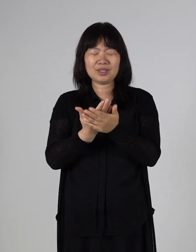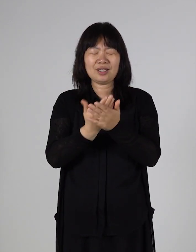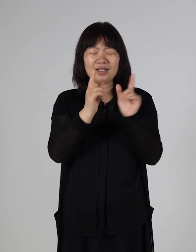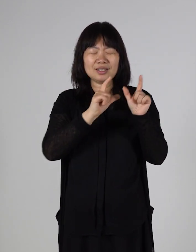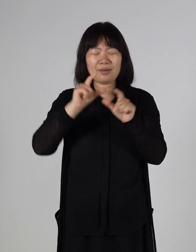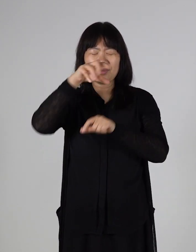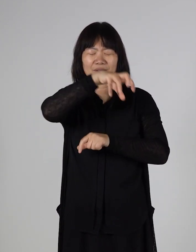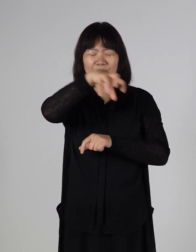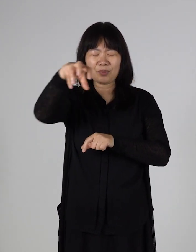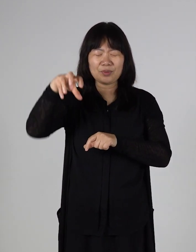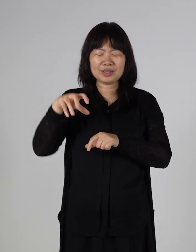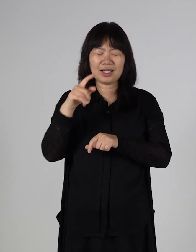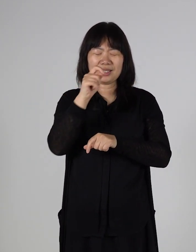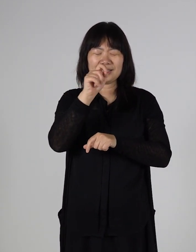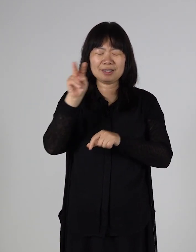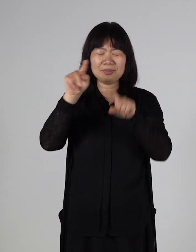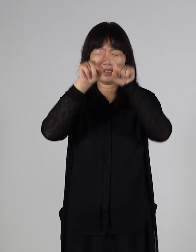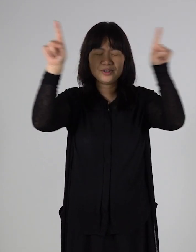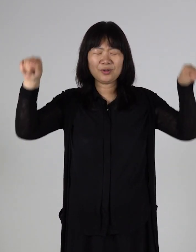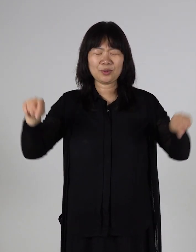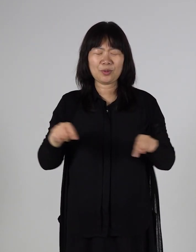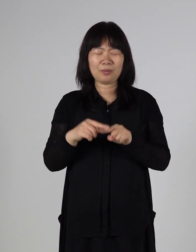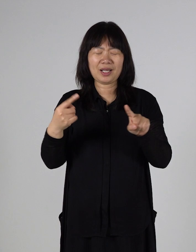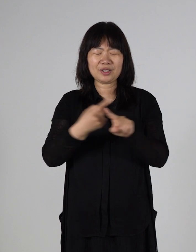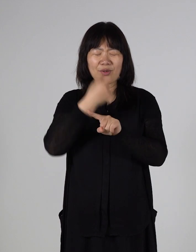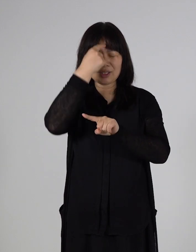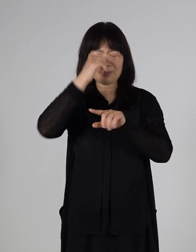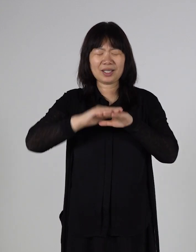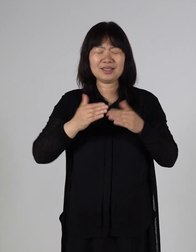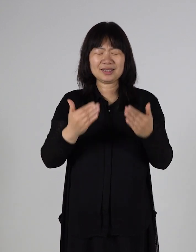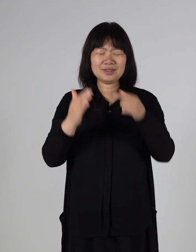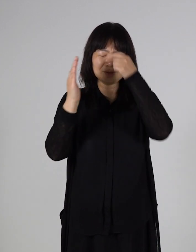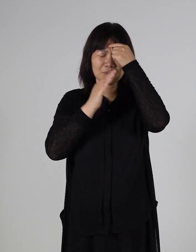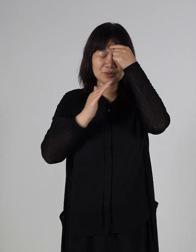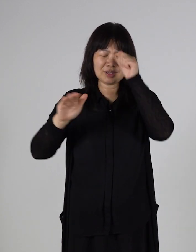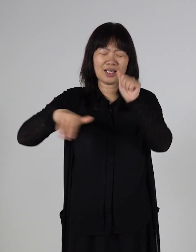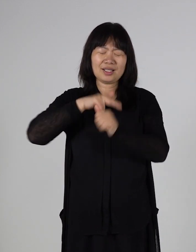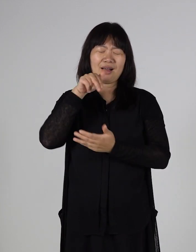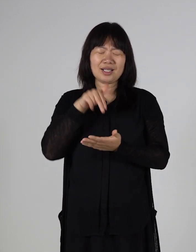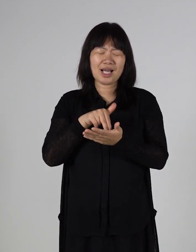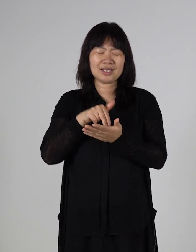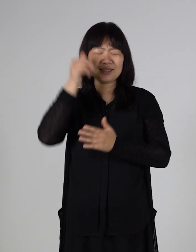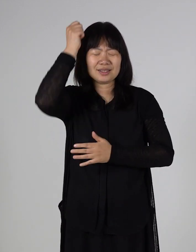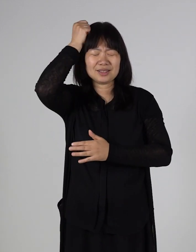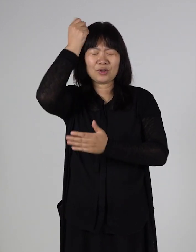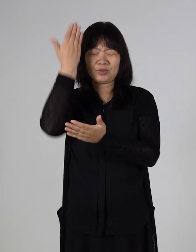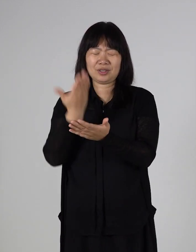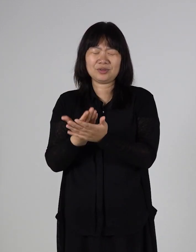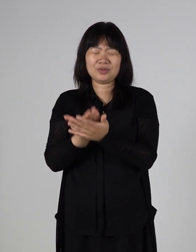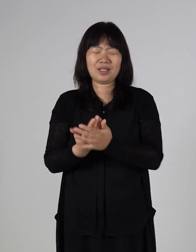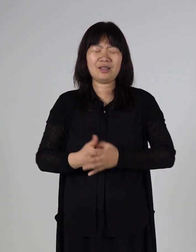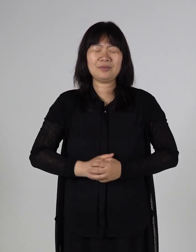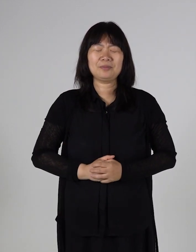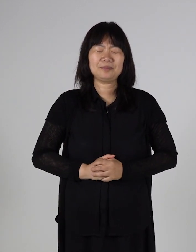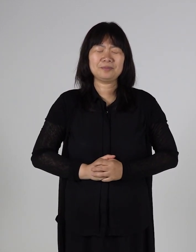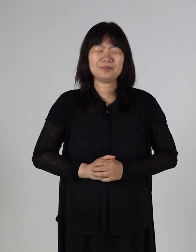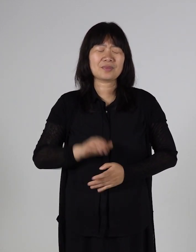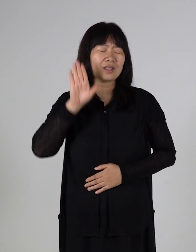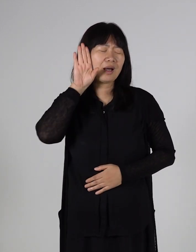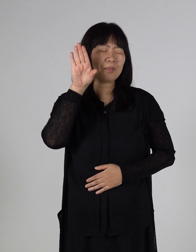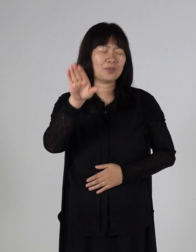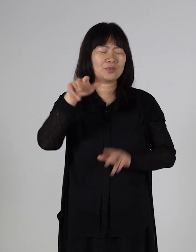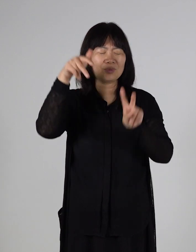삶의 현장에서 모니터로밖에 예배할 수 없는 성도들의 형편을 기억해 주시옵소서.